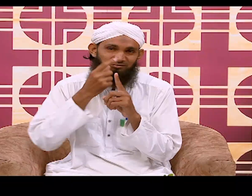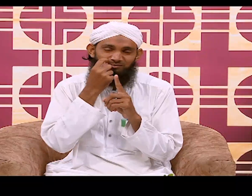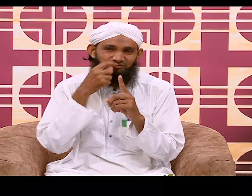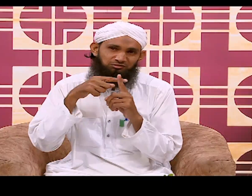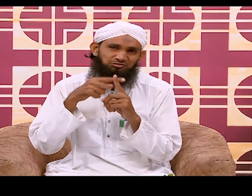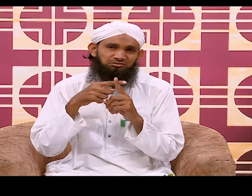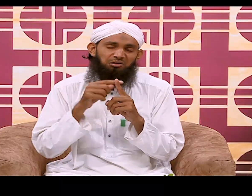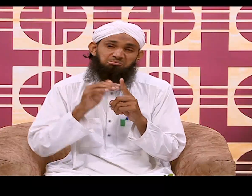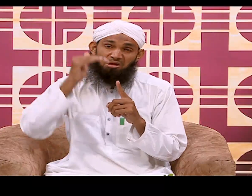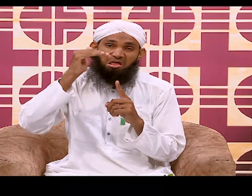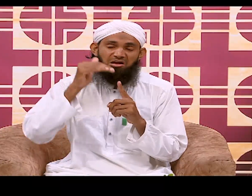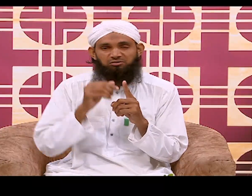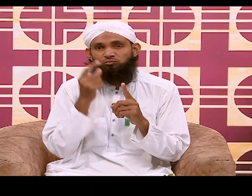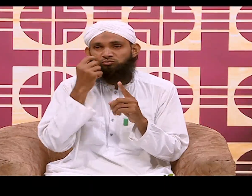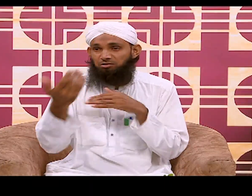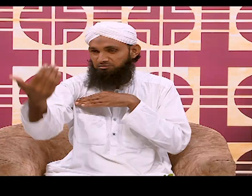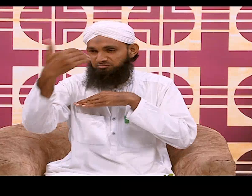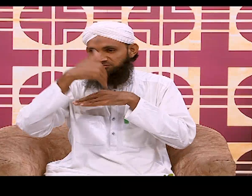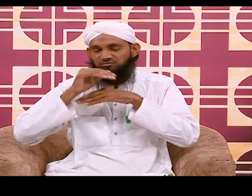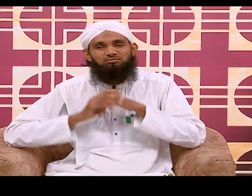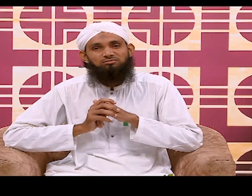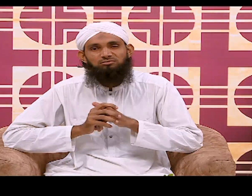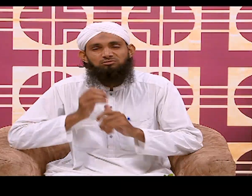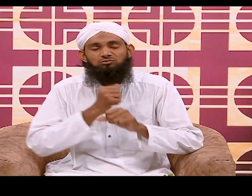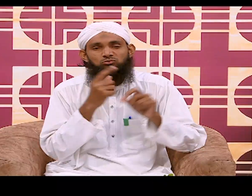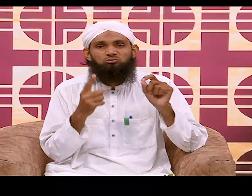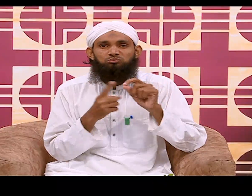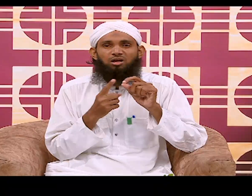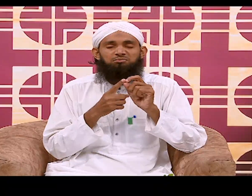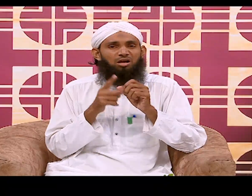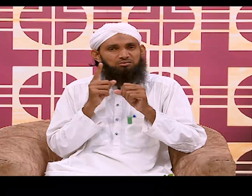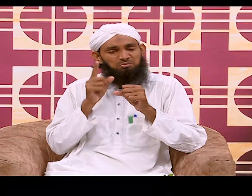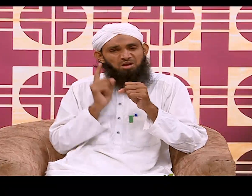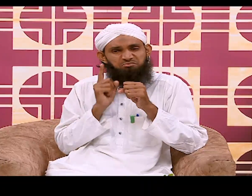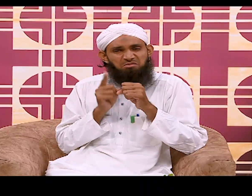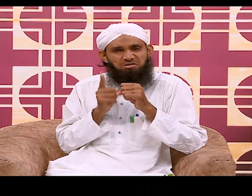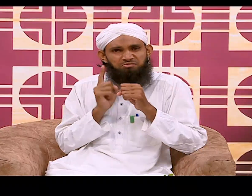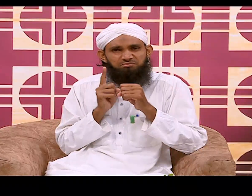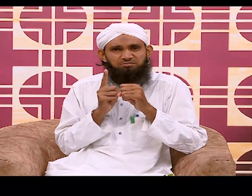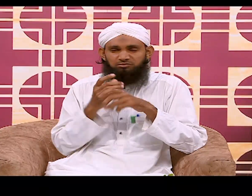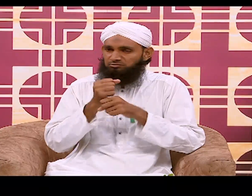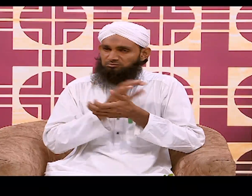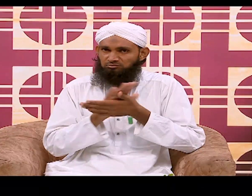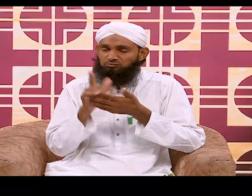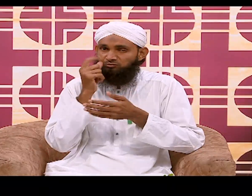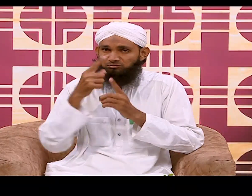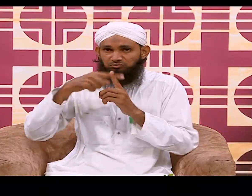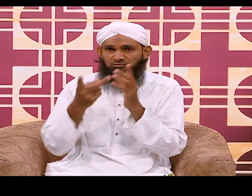رحمت اللہ علیہ کی محفل میں حاضر ہوا۔ غوث پاک رحمت اللہ علیہ کے بیان کے بعد اس نے اجتماع میں کھڑے ہو کر کہا